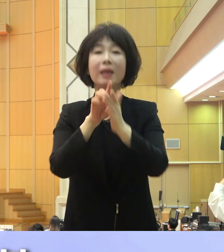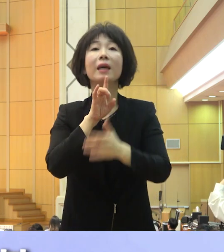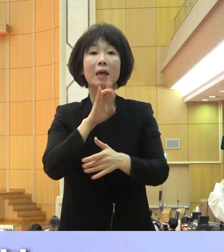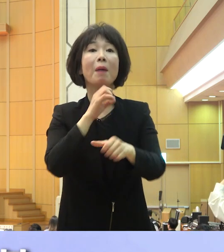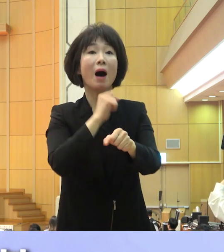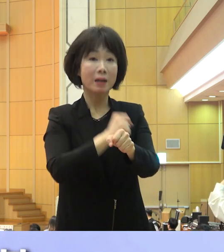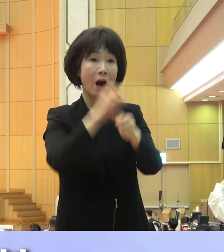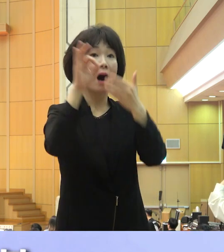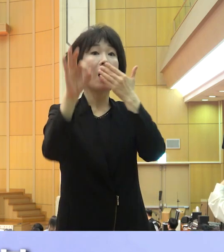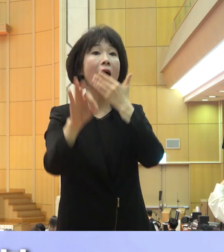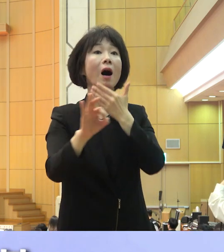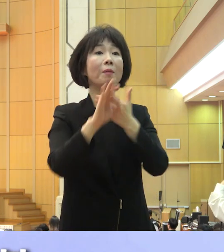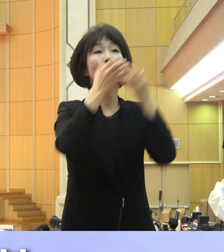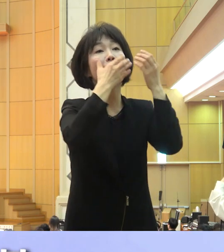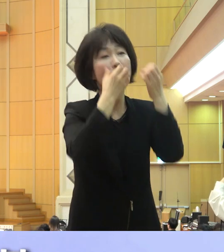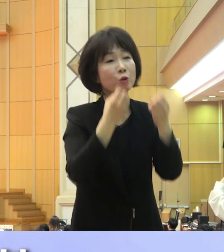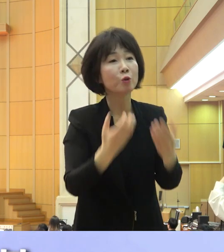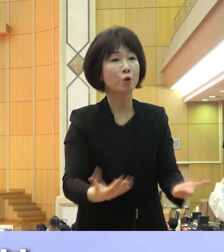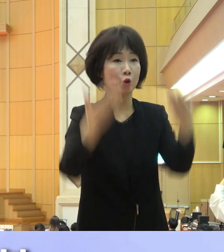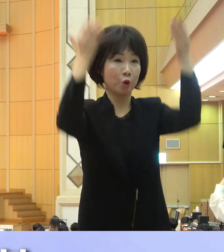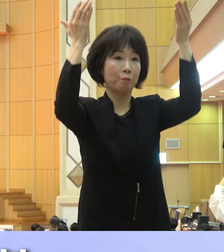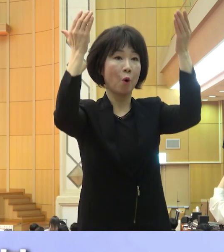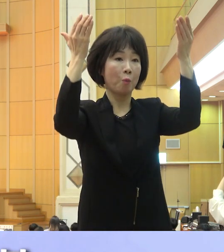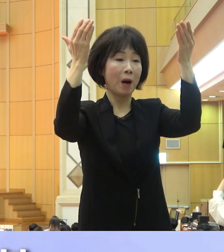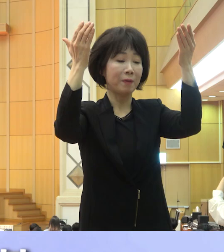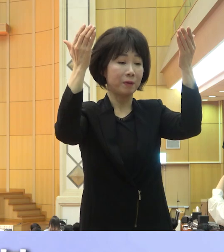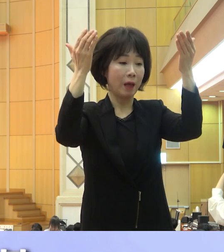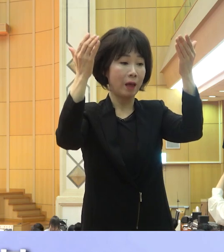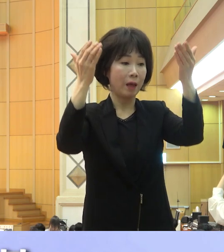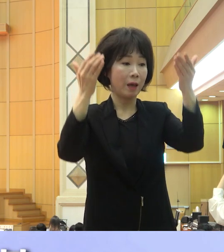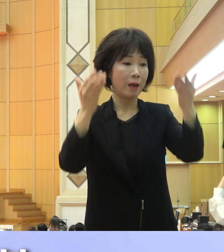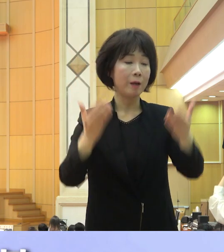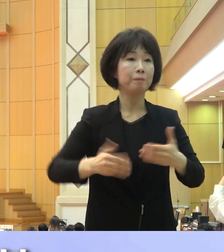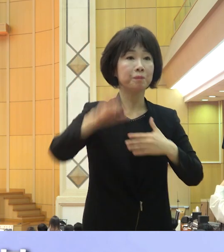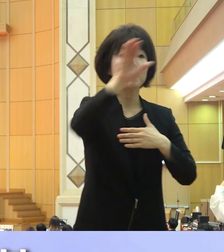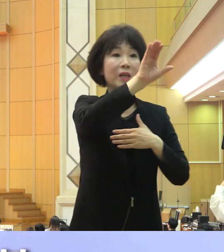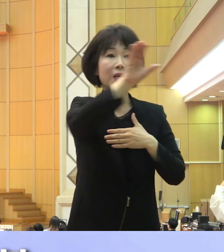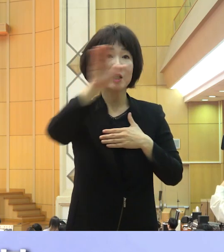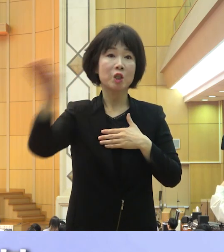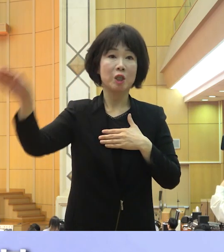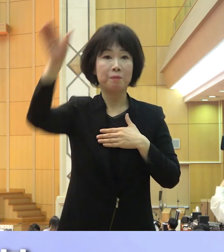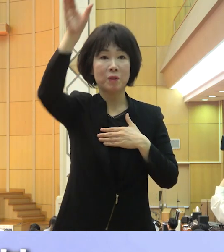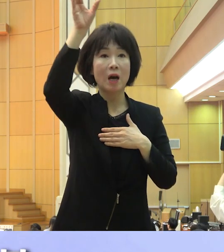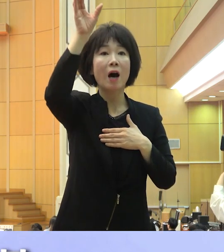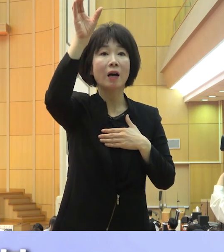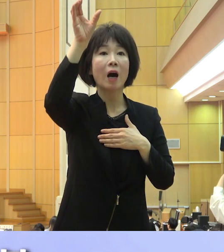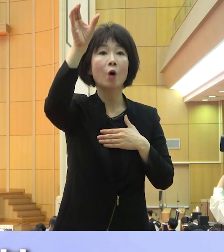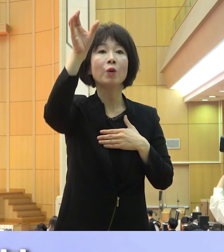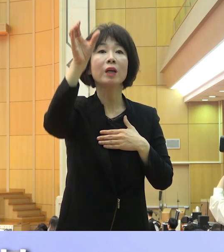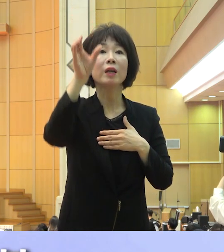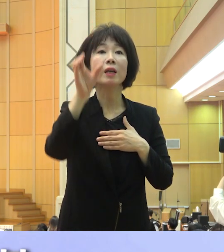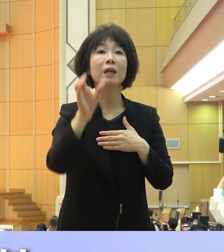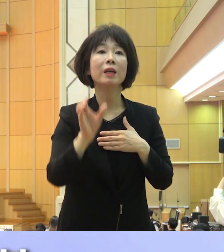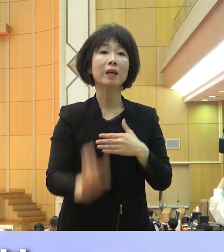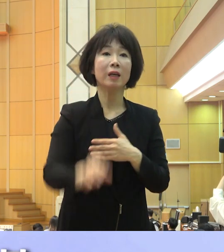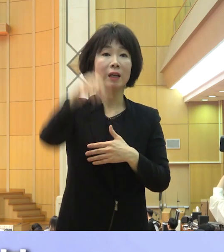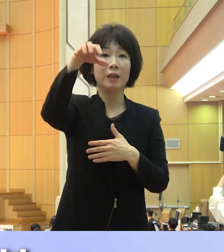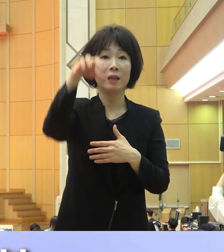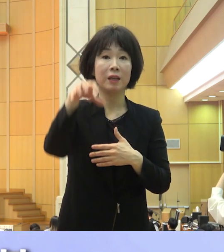치유받네. 믿기만 하면 축복받네. 십자가